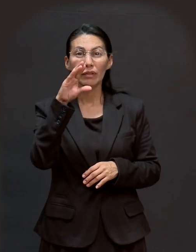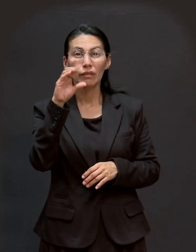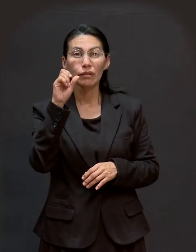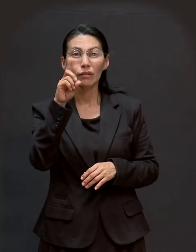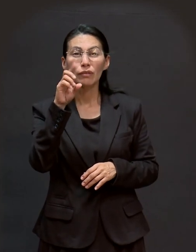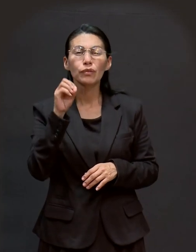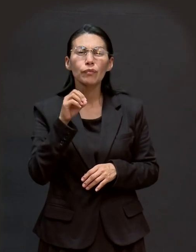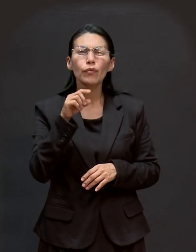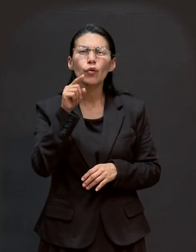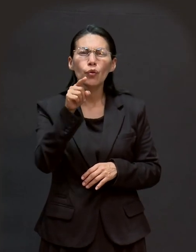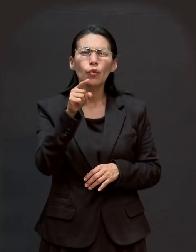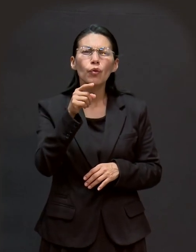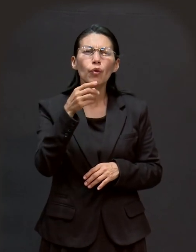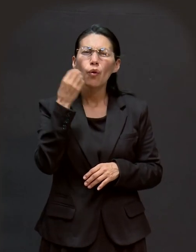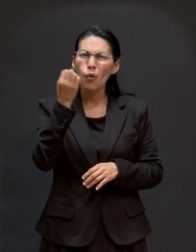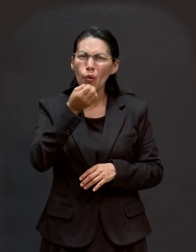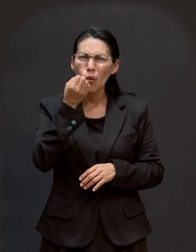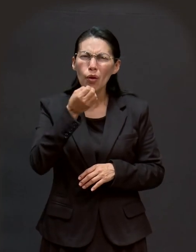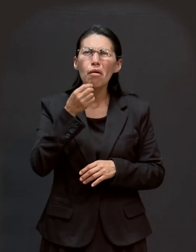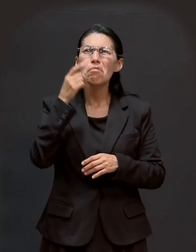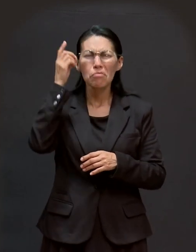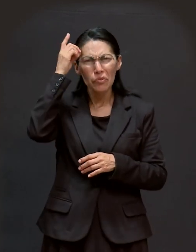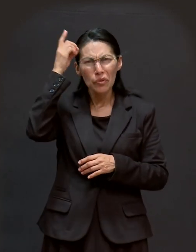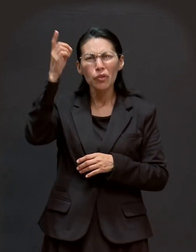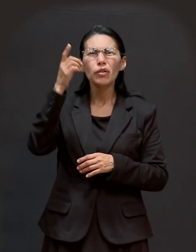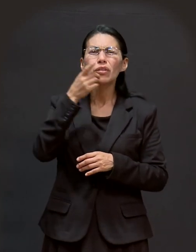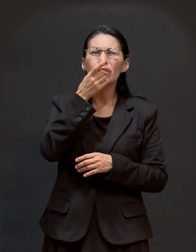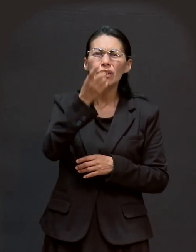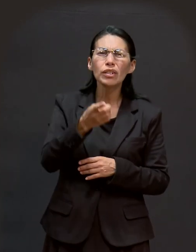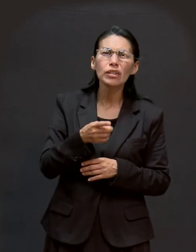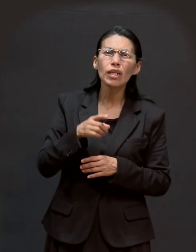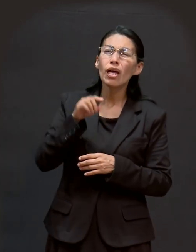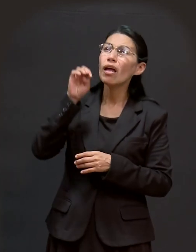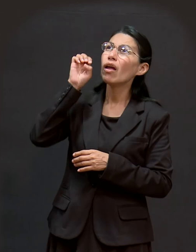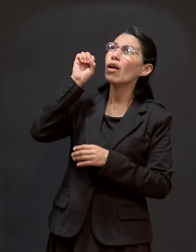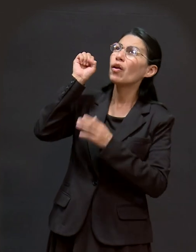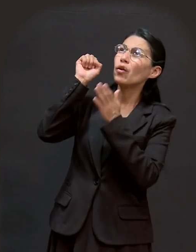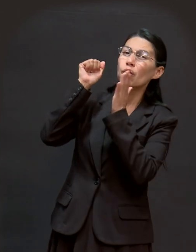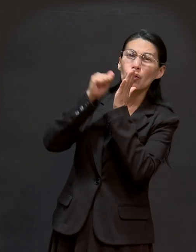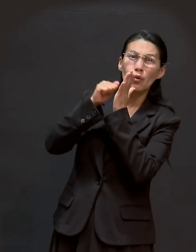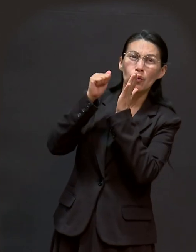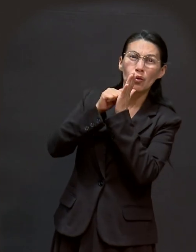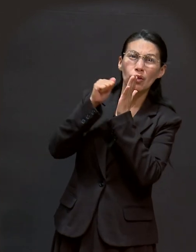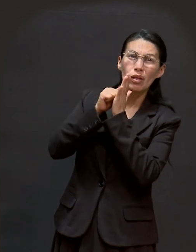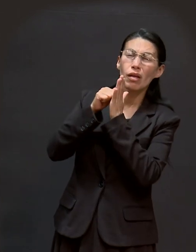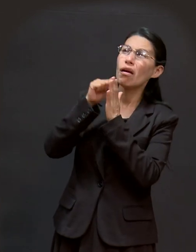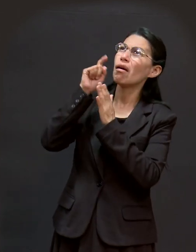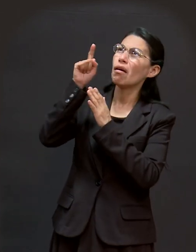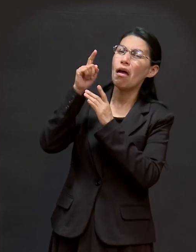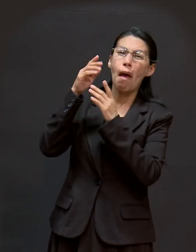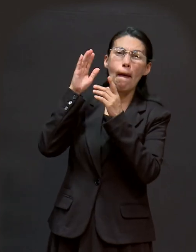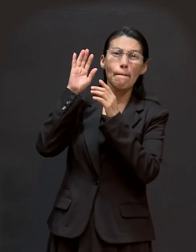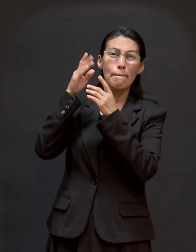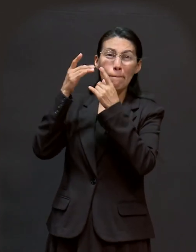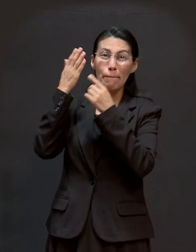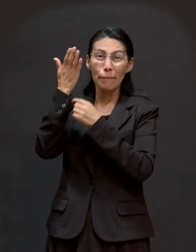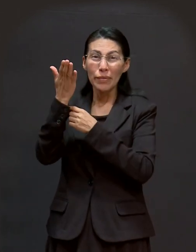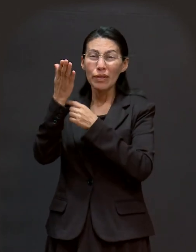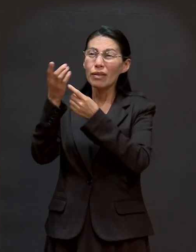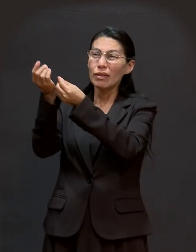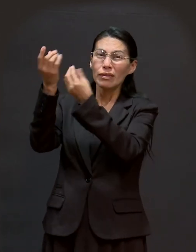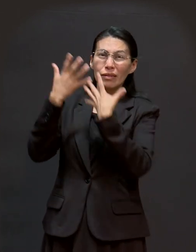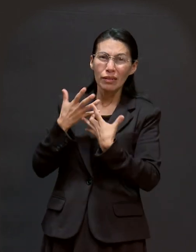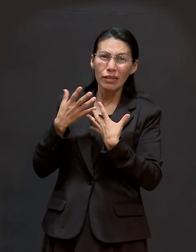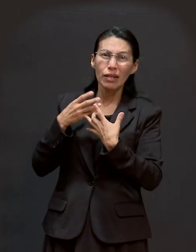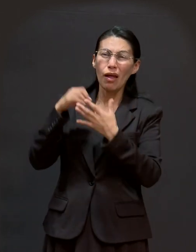buscad y hallaréis pedid y se os abrirá to cut porque realmente es una obra de fe y de valor